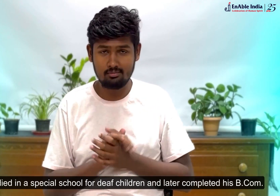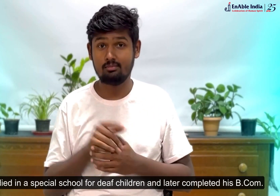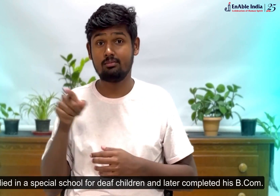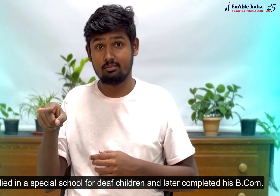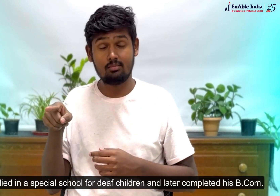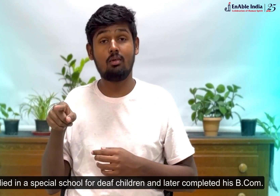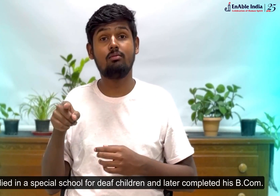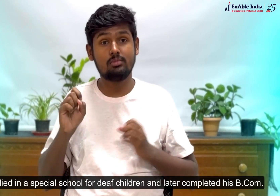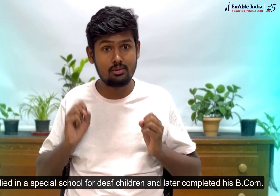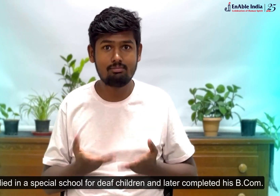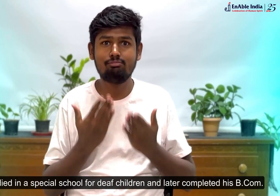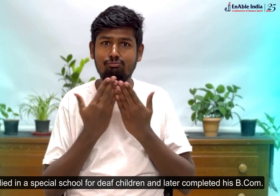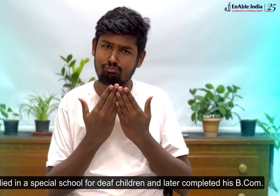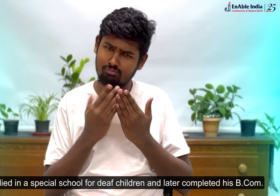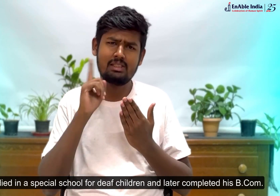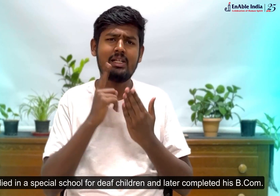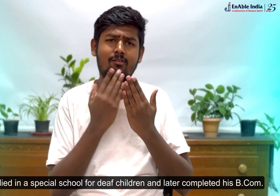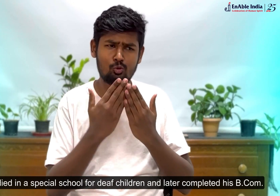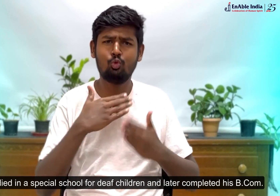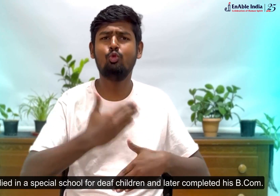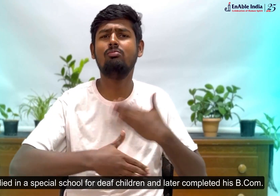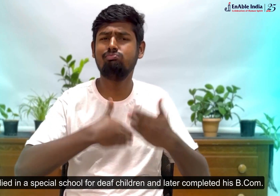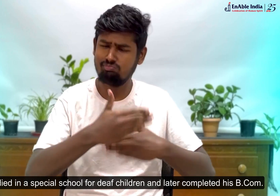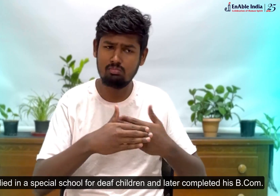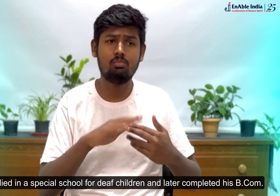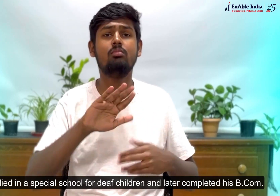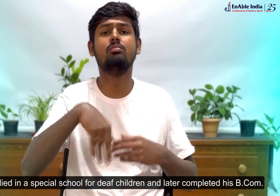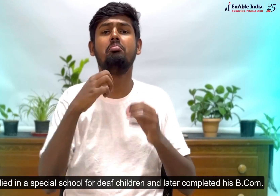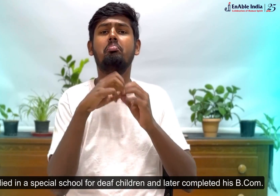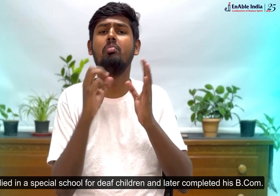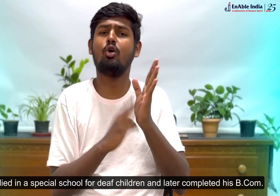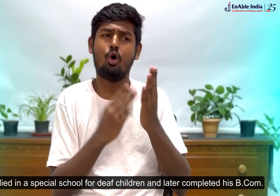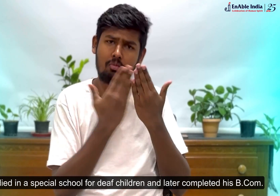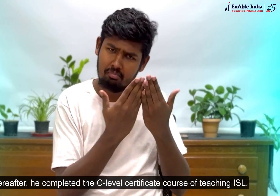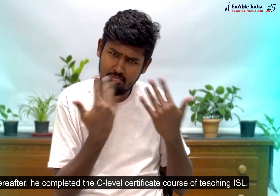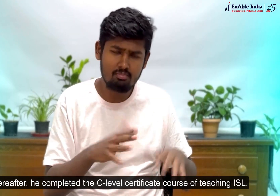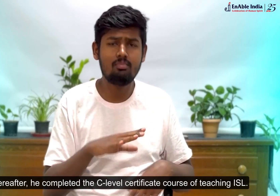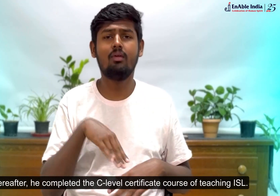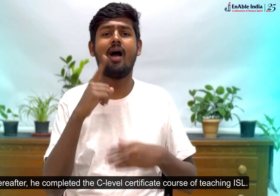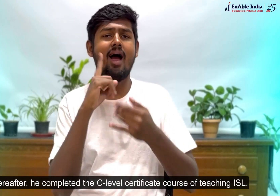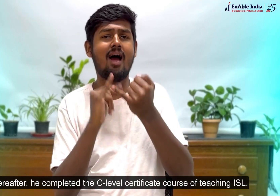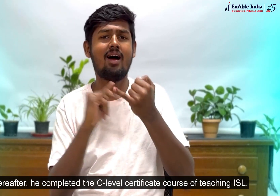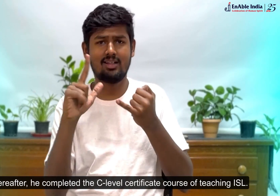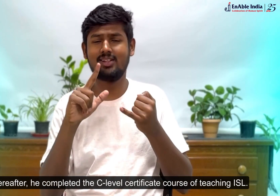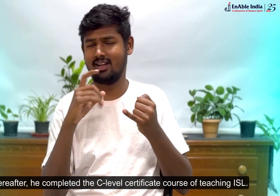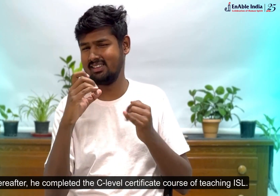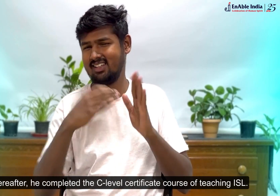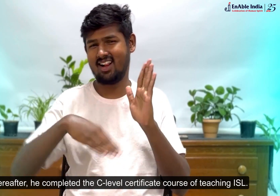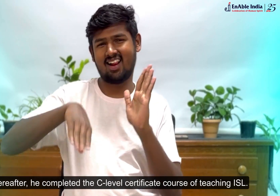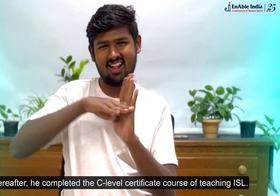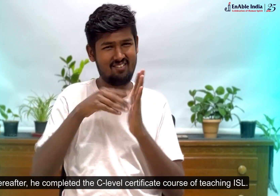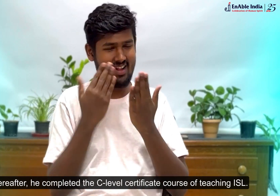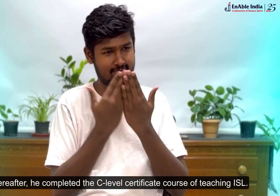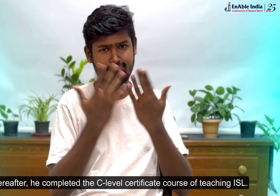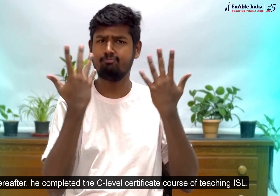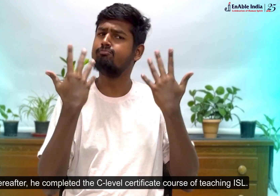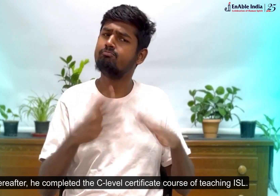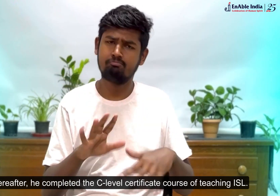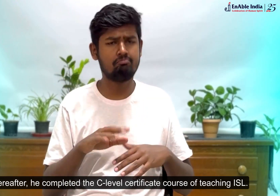उनकी जीवन कहानी है। नीरज ने बधिर बच्चों के लिए एक विशेष स्कूल में पढ़ाई की और बाद में बीकॉम पूरा